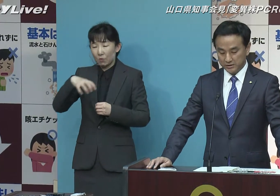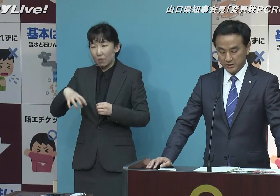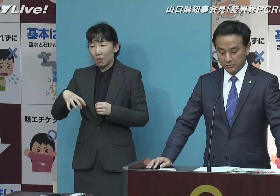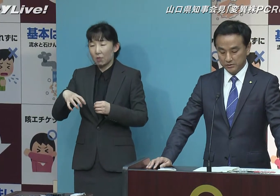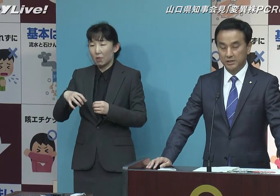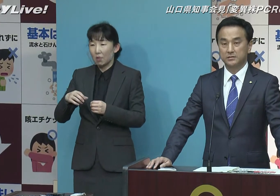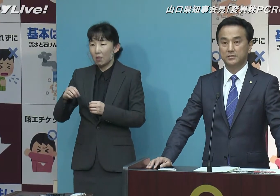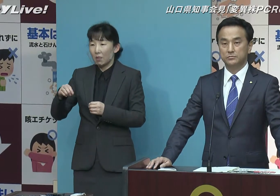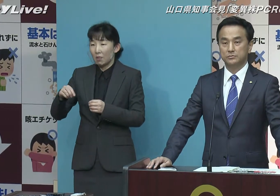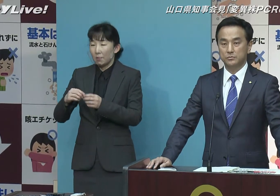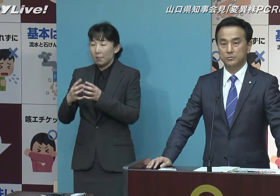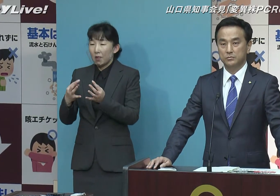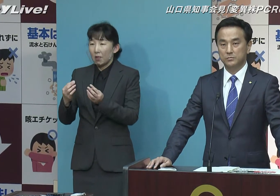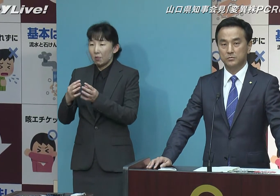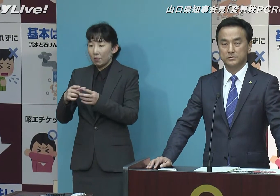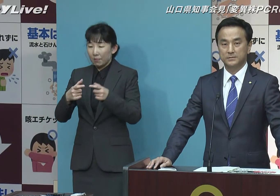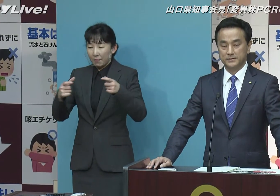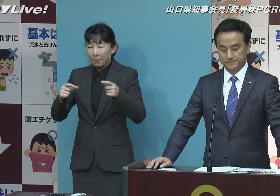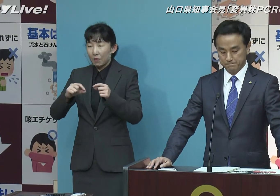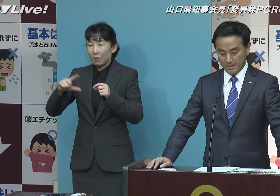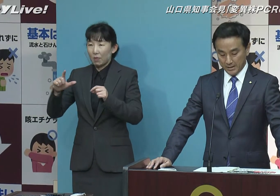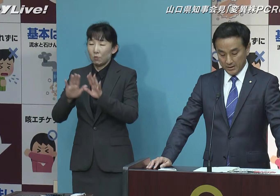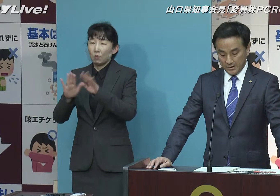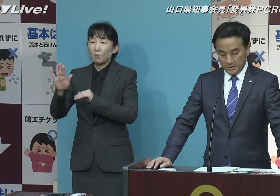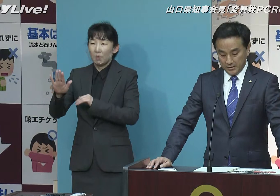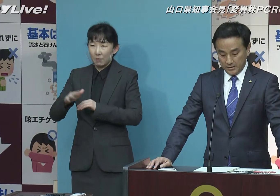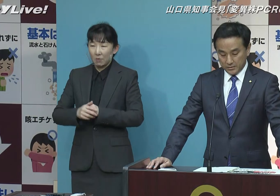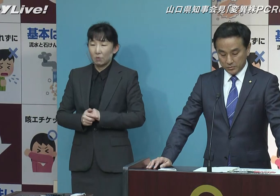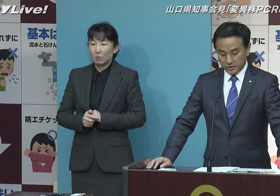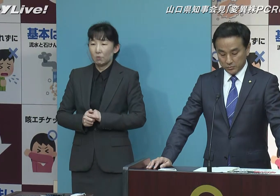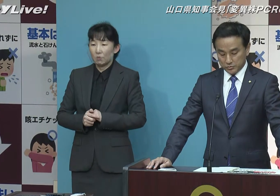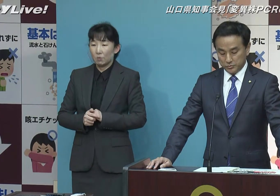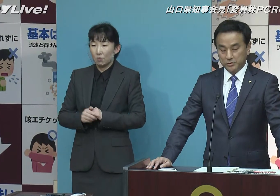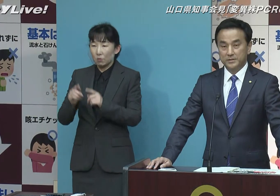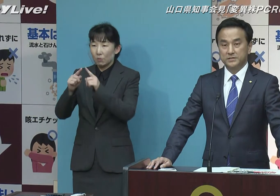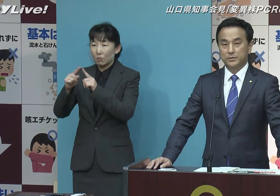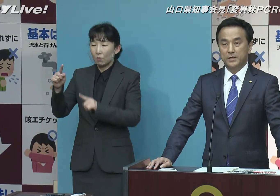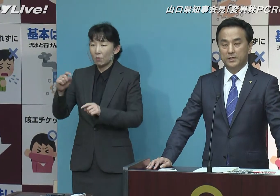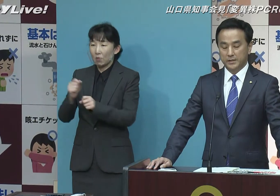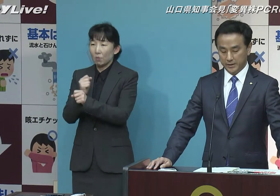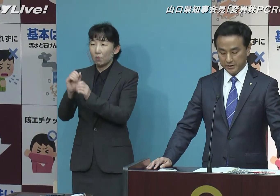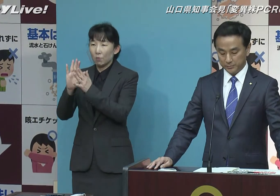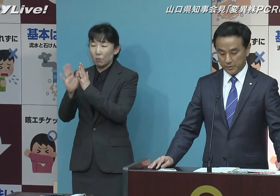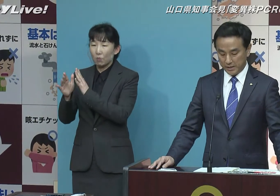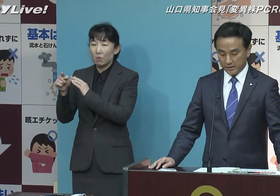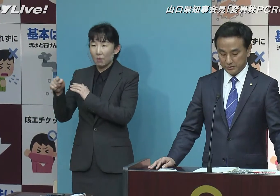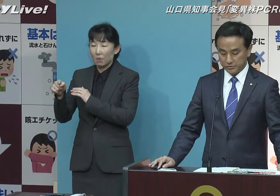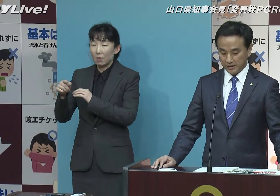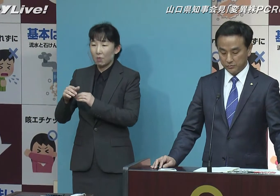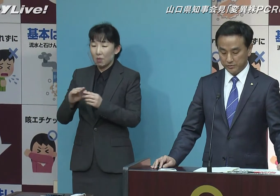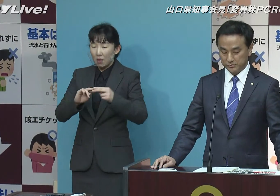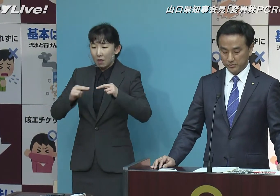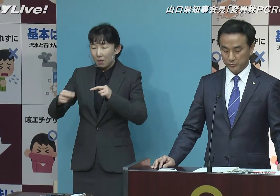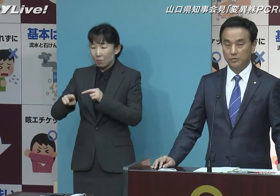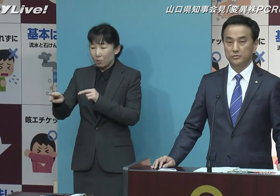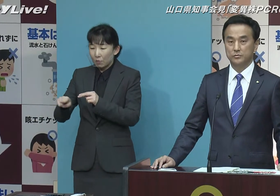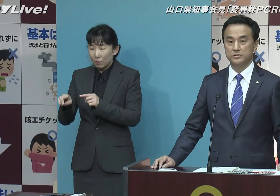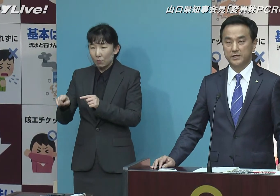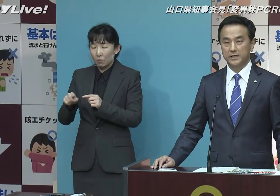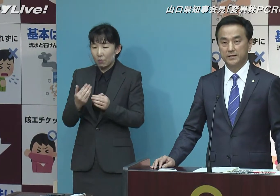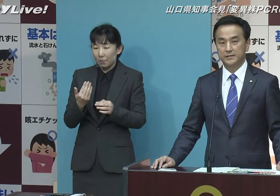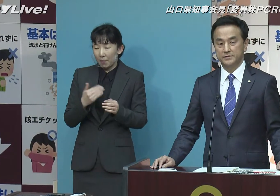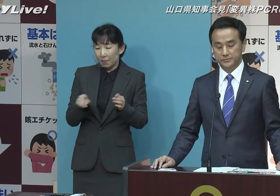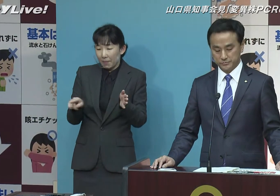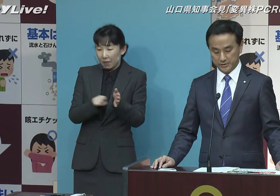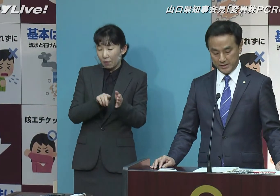の感染確認されているという報道もございます。厚生労働省におきましては変異株は従来のウイルスよりも総